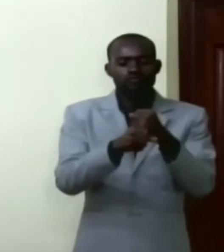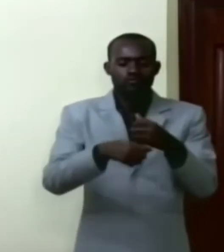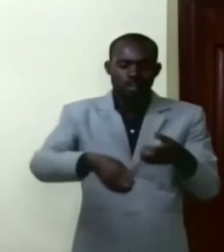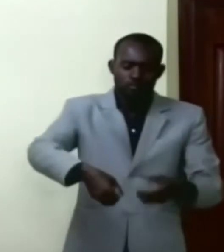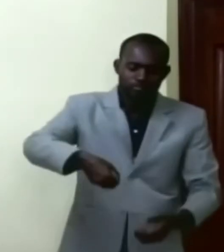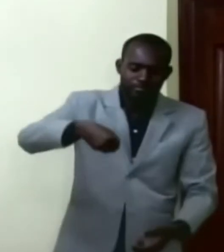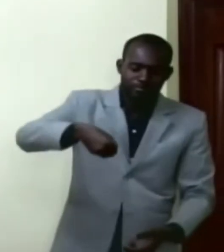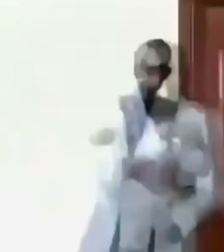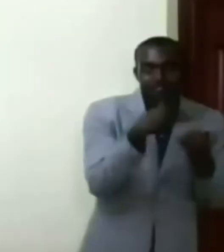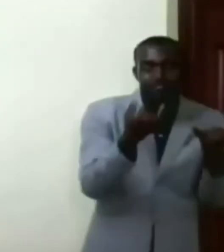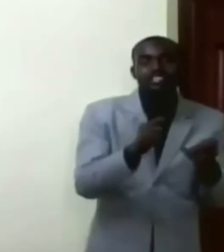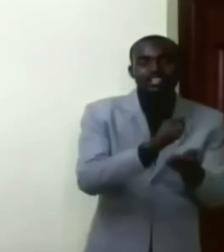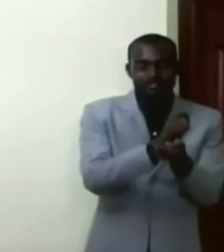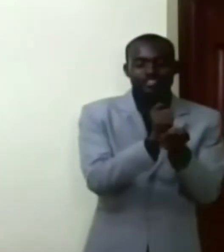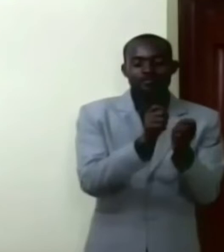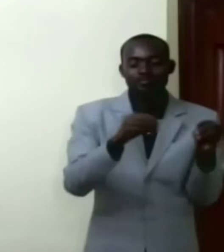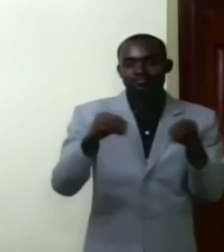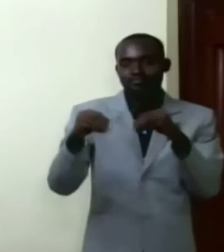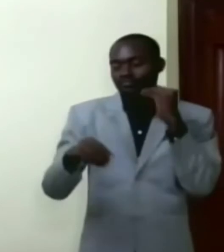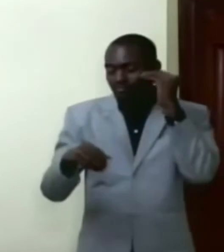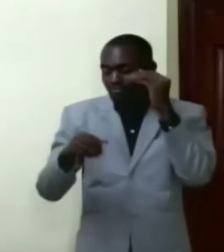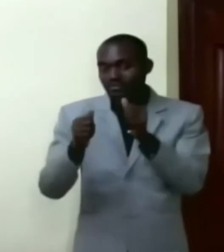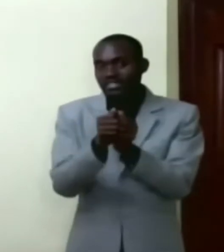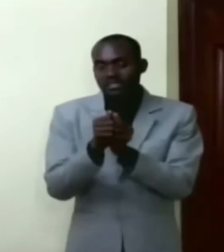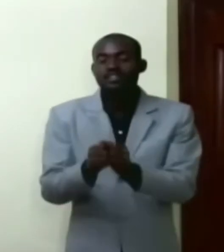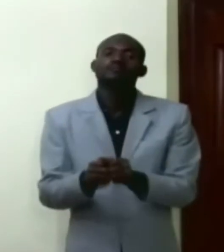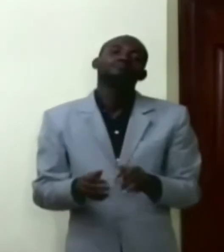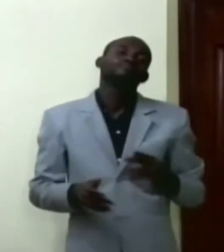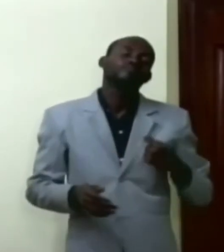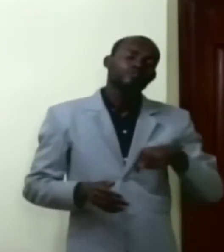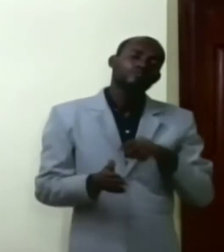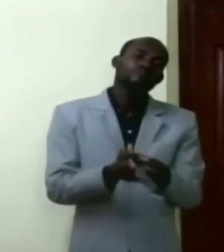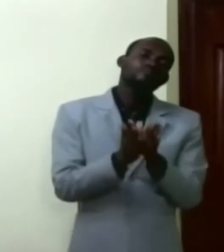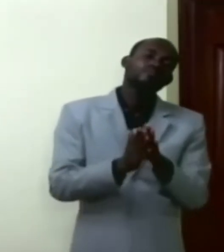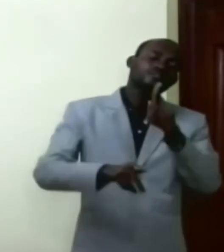là-dedans. Tout le monde a lavé les mains. Nous avons des populations pour mettre la caille et tout.